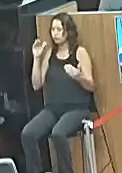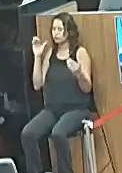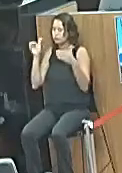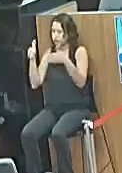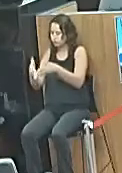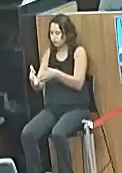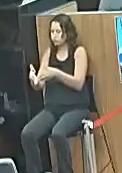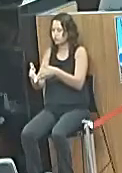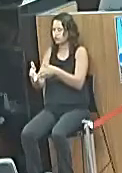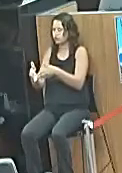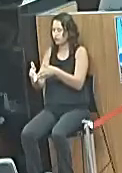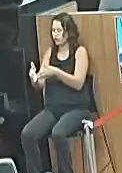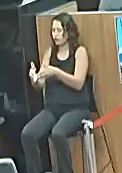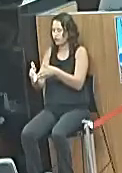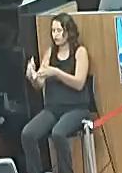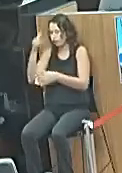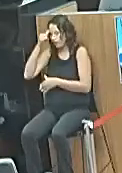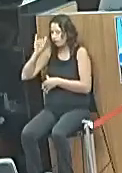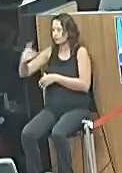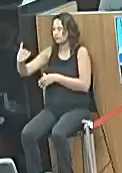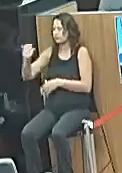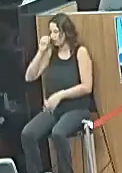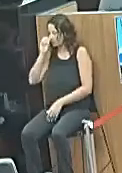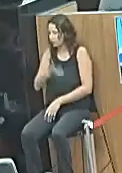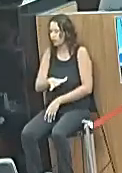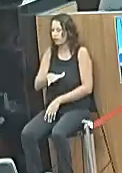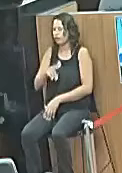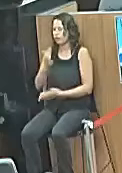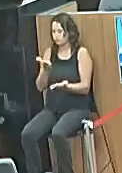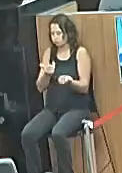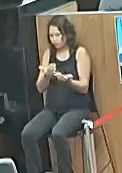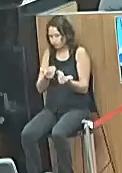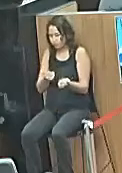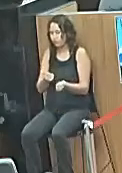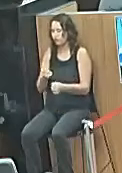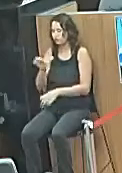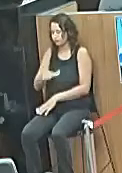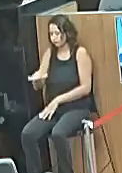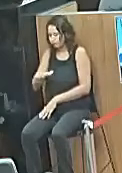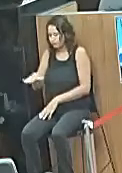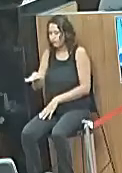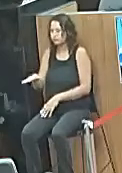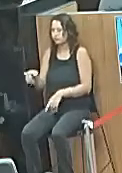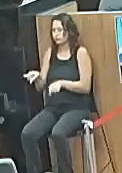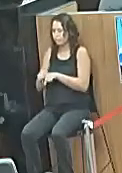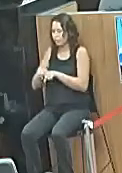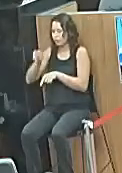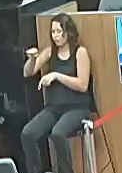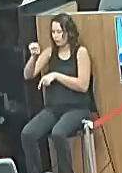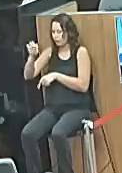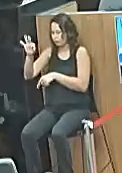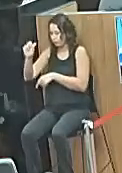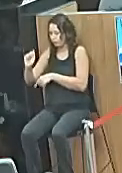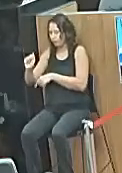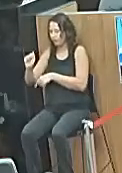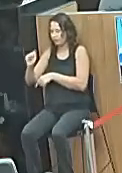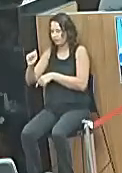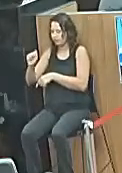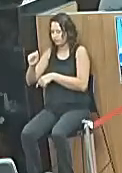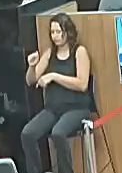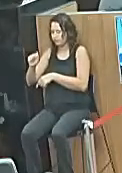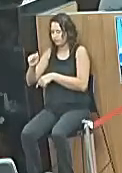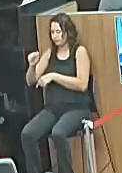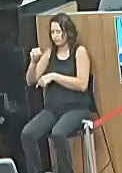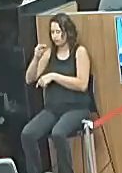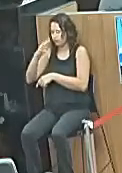a toda forma de violência contra criança e adolescente adequar à meta física da ação 4236 atendimento